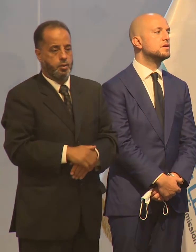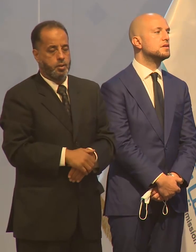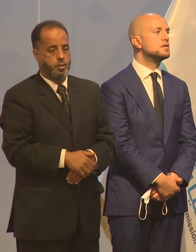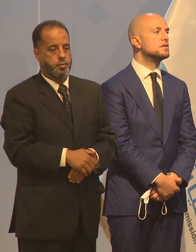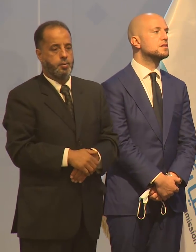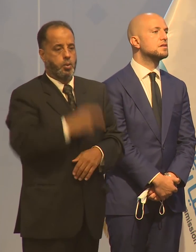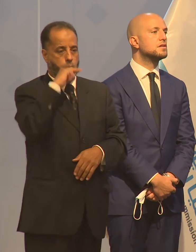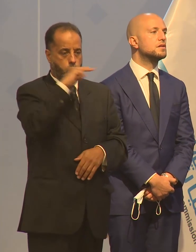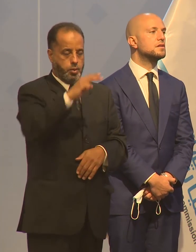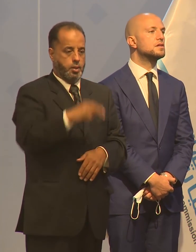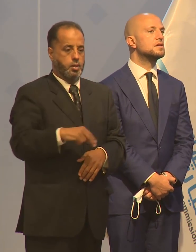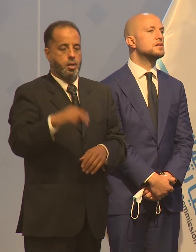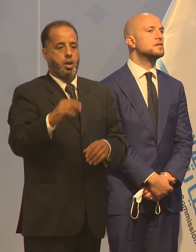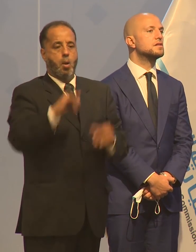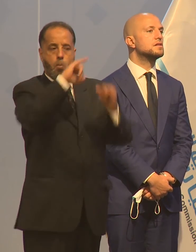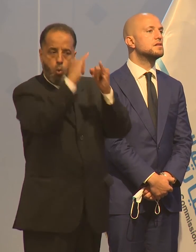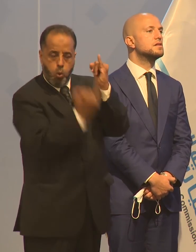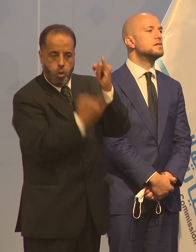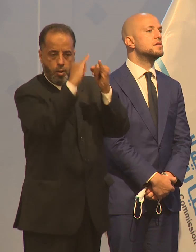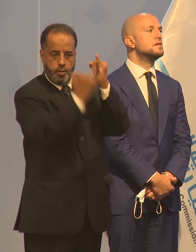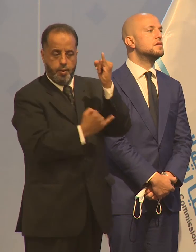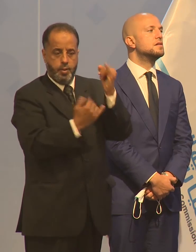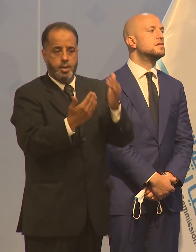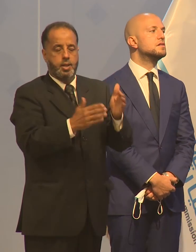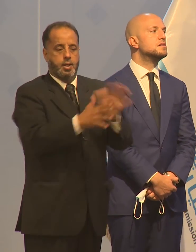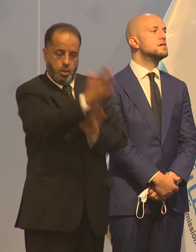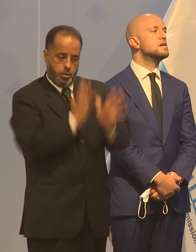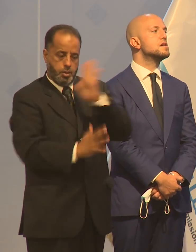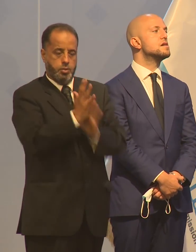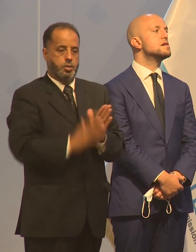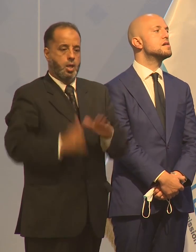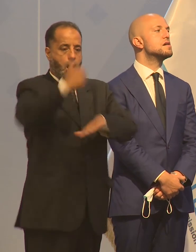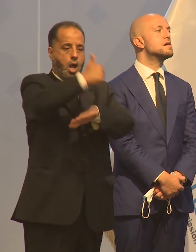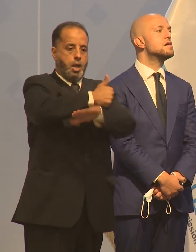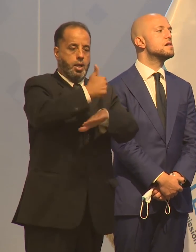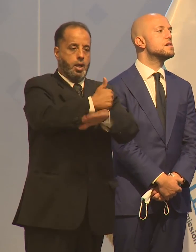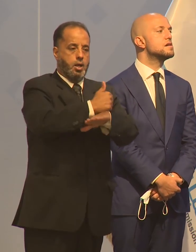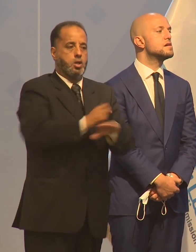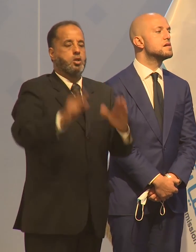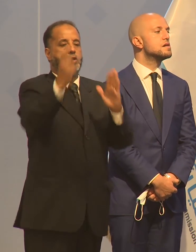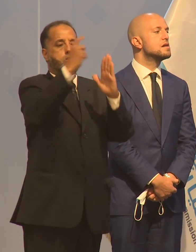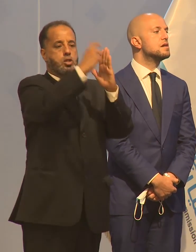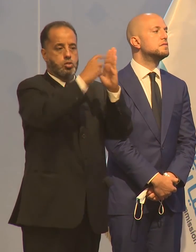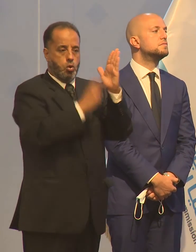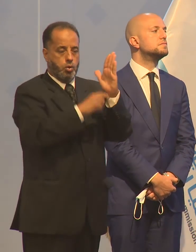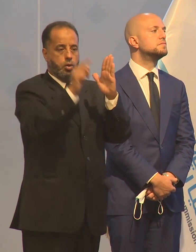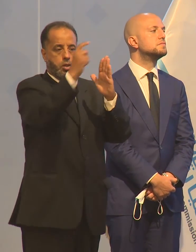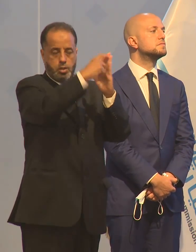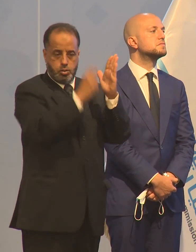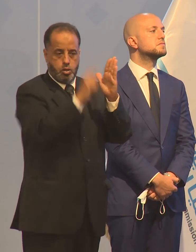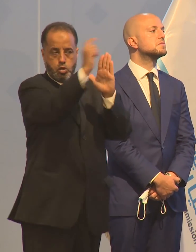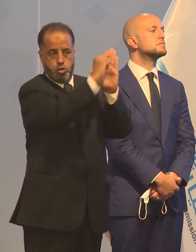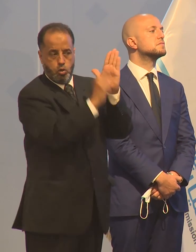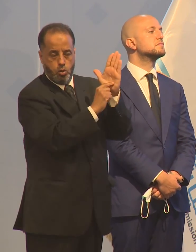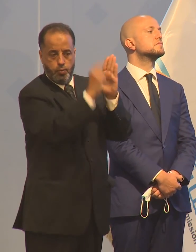يتعلق بالمواد التي يجب أن تكون مرجعيتها للقاعدة الدستورية فهذا شأن يتعلق بالسلطة